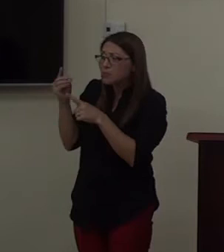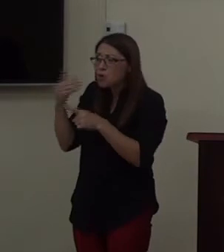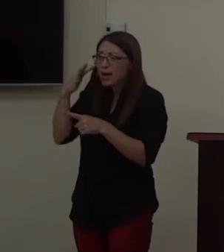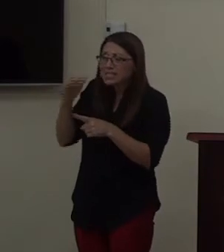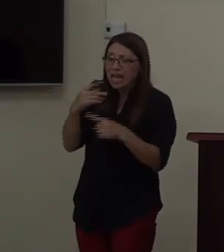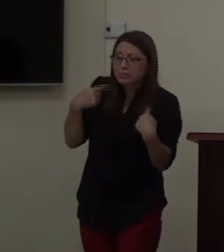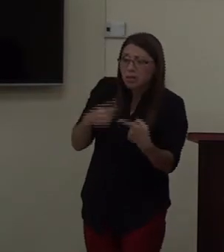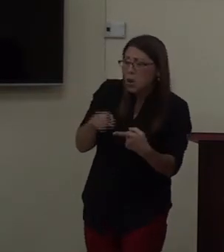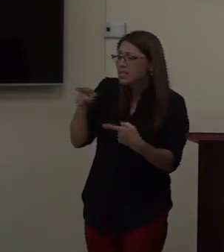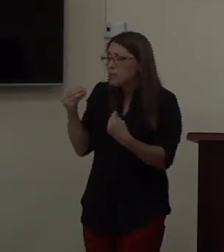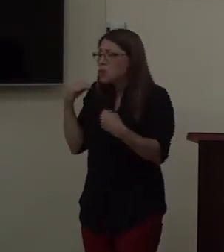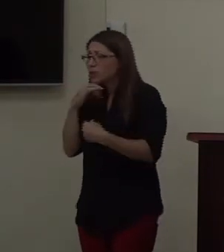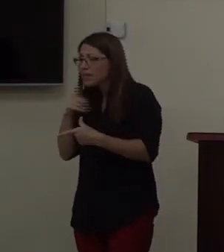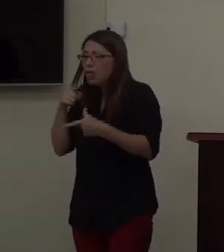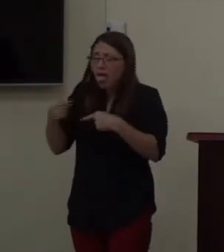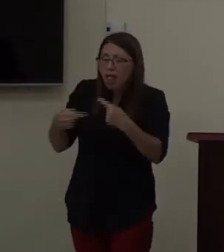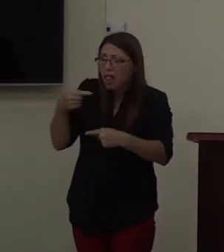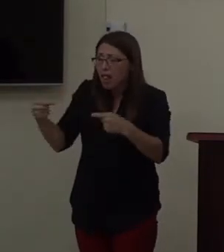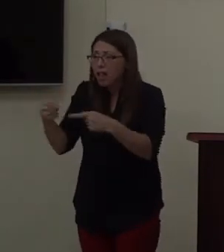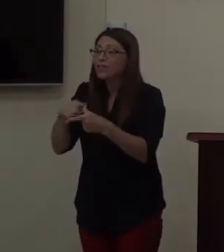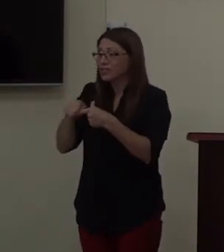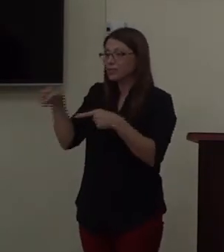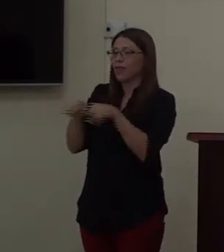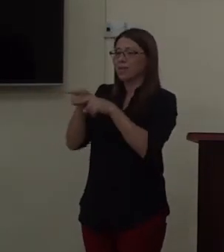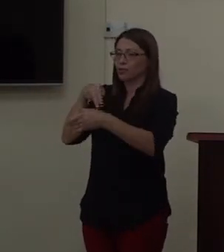y entonces eso también es un obstáculo para el